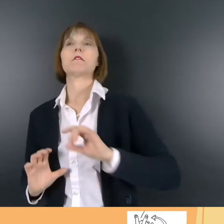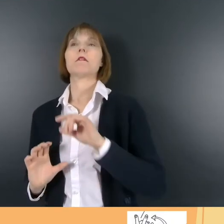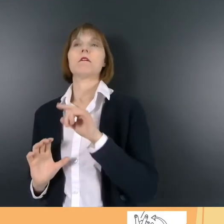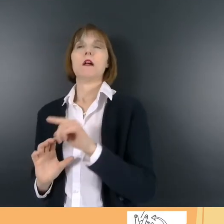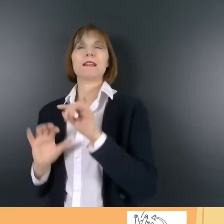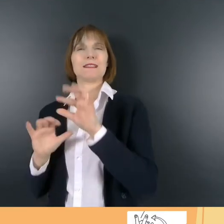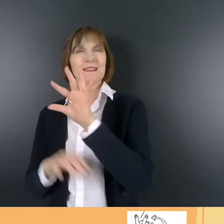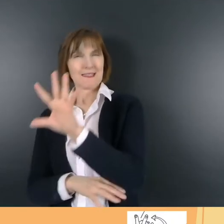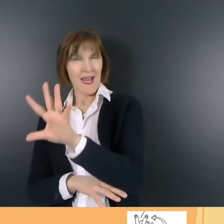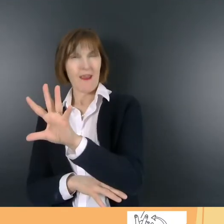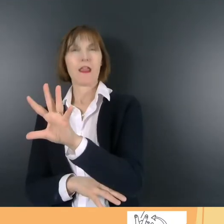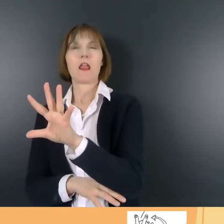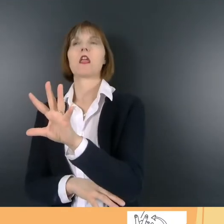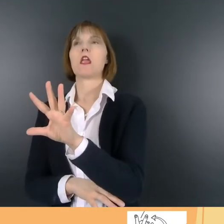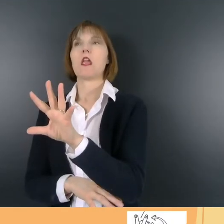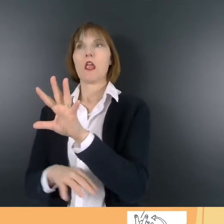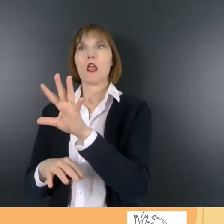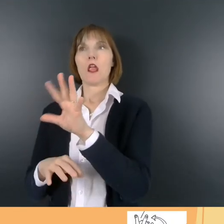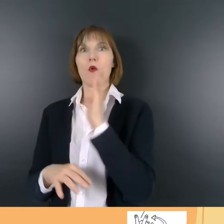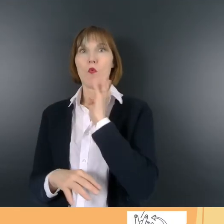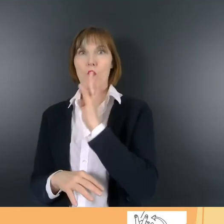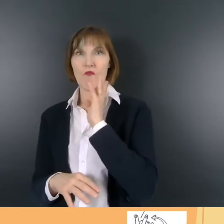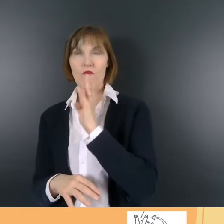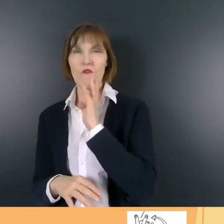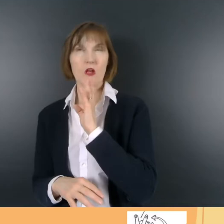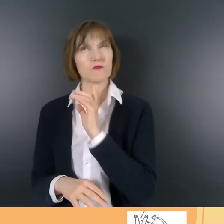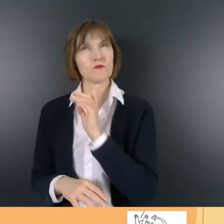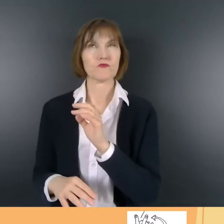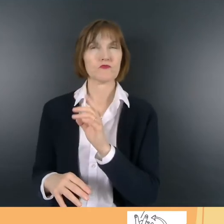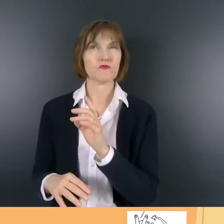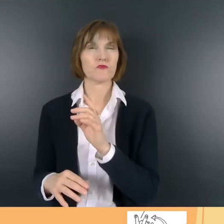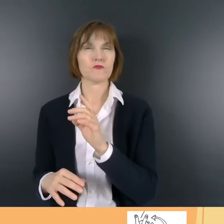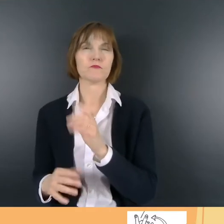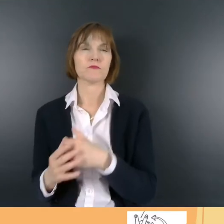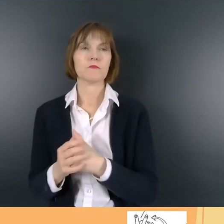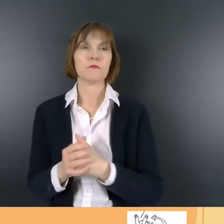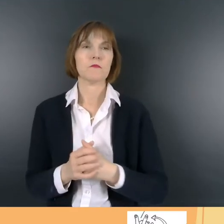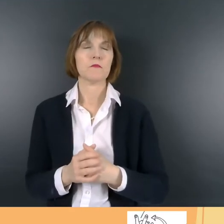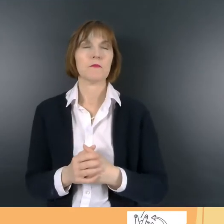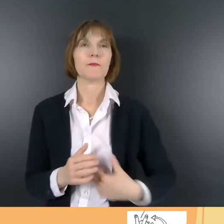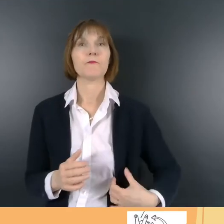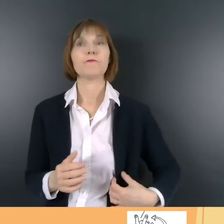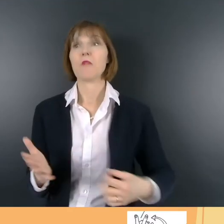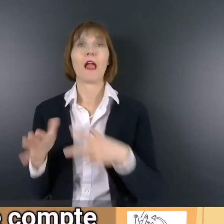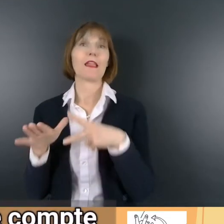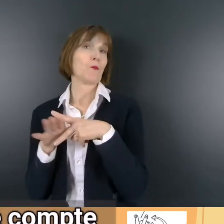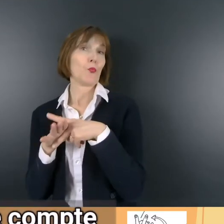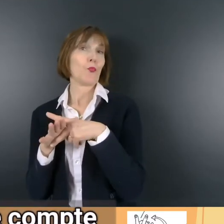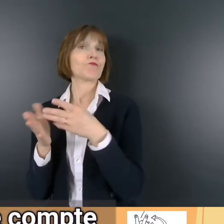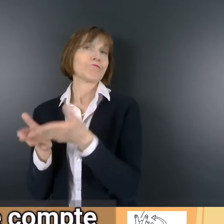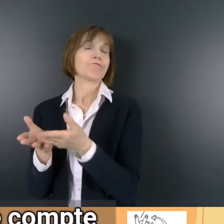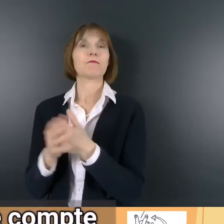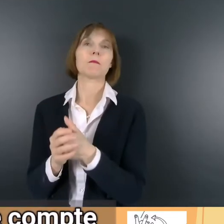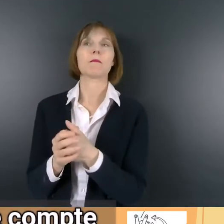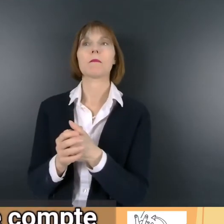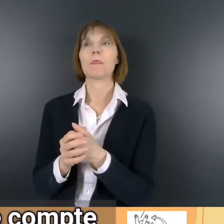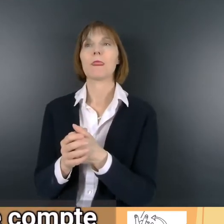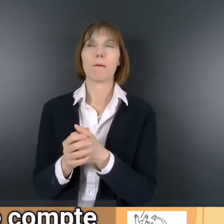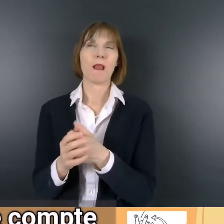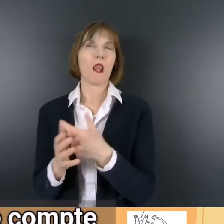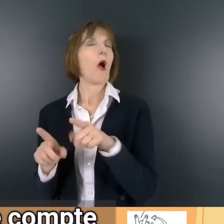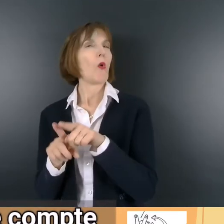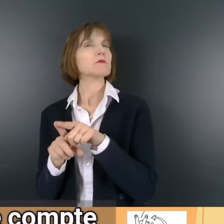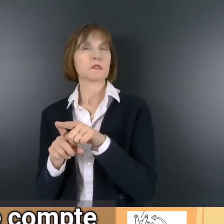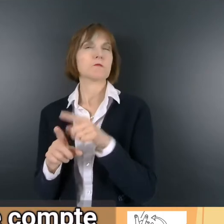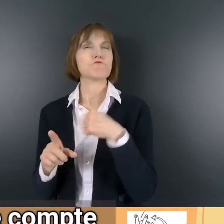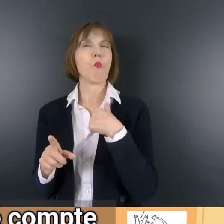Cinq conférences. En fait, y a... On va y aller. Donc, c'est un début, mais là aussi, je compte alimenter